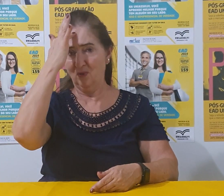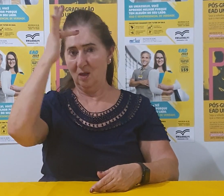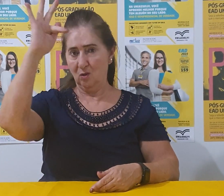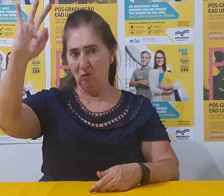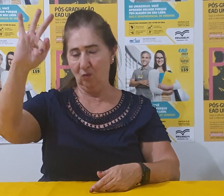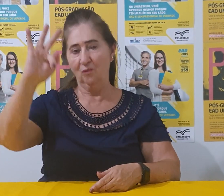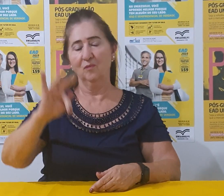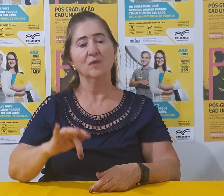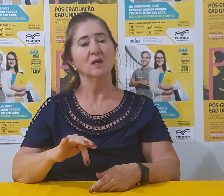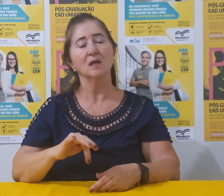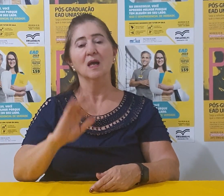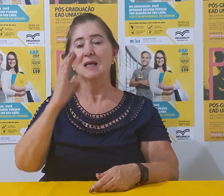ciências cognitivas